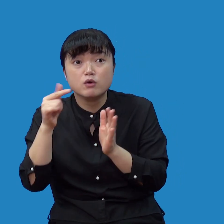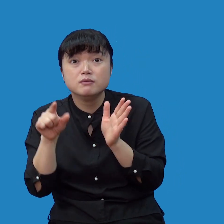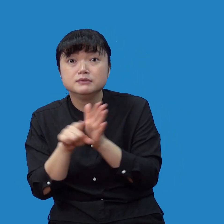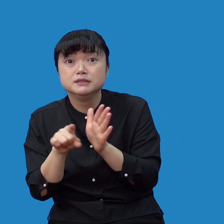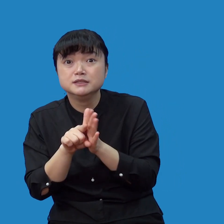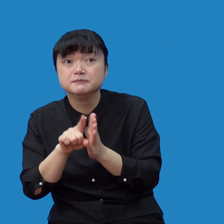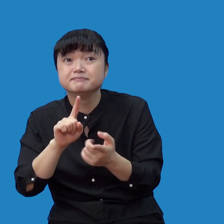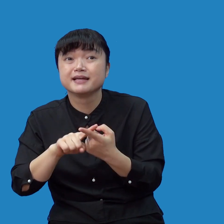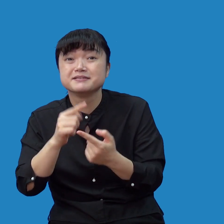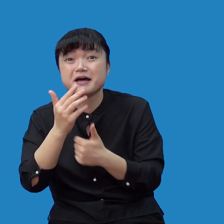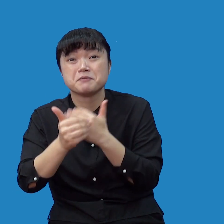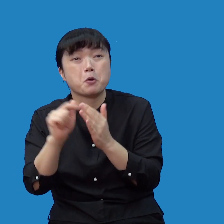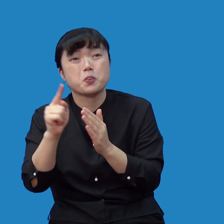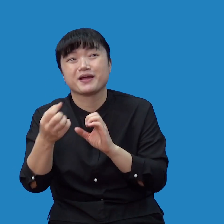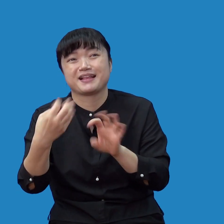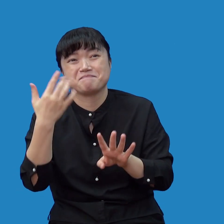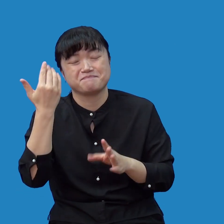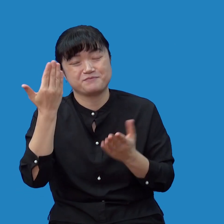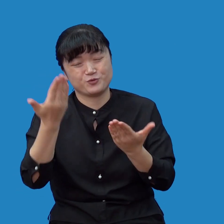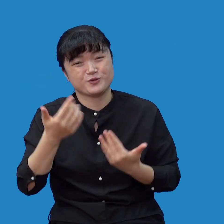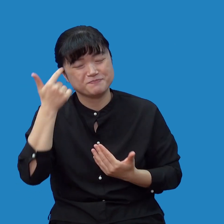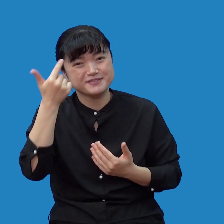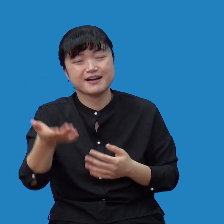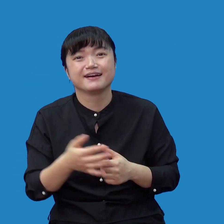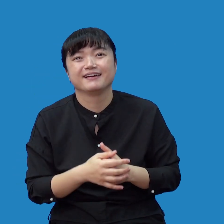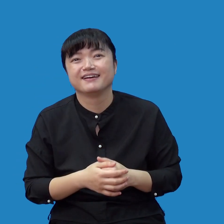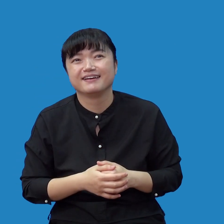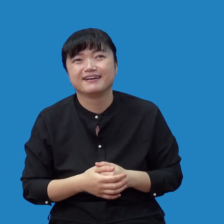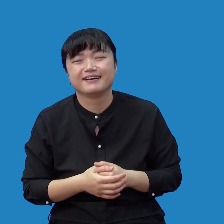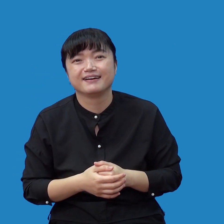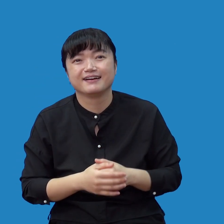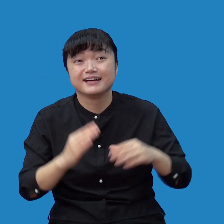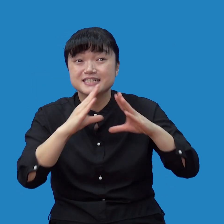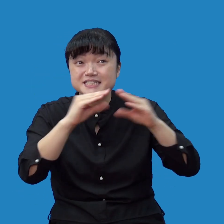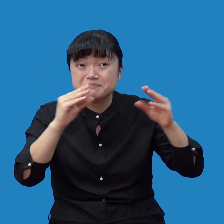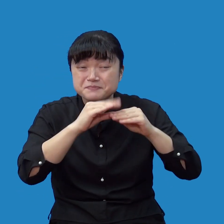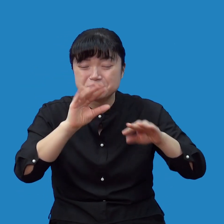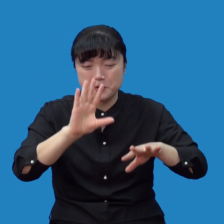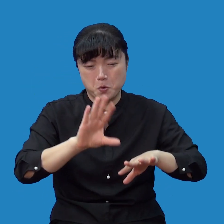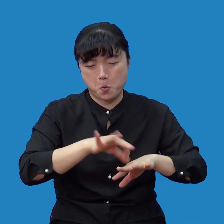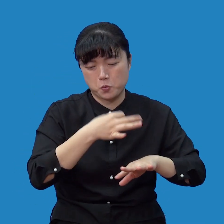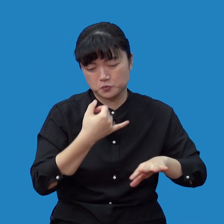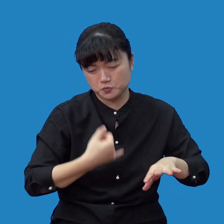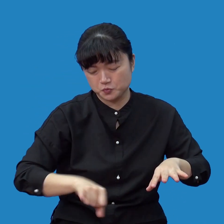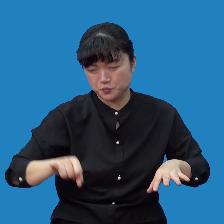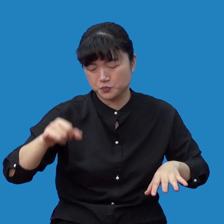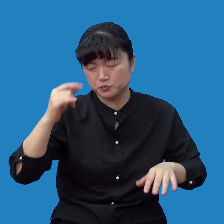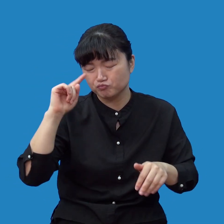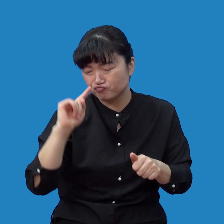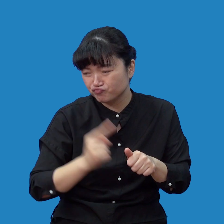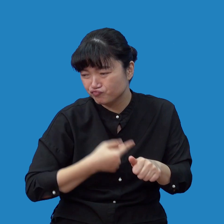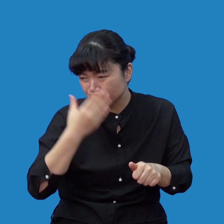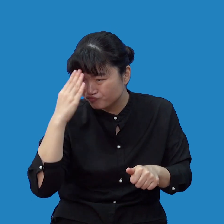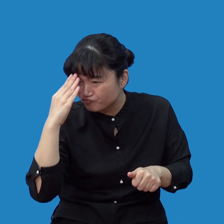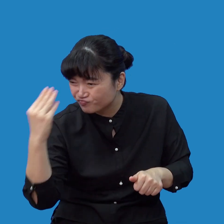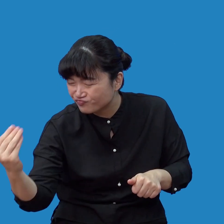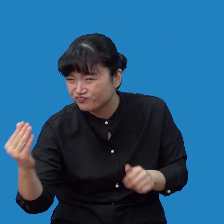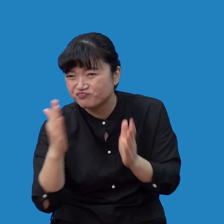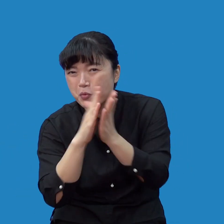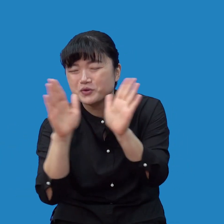어떻게 화답하셨습니까? 이집트의 공주가 우연히 모세를 발견합니다. 그리고 자기